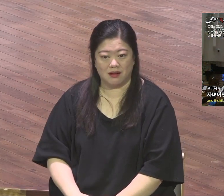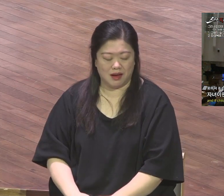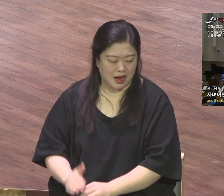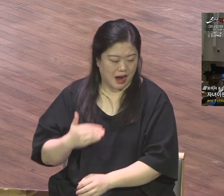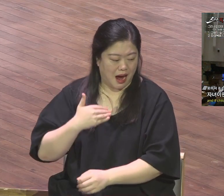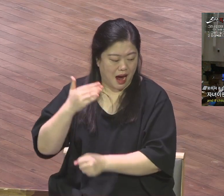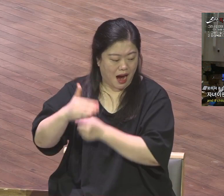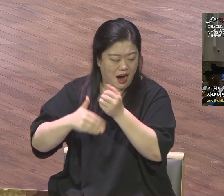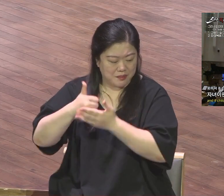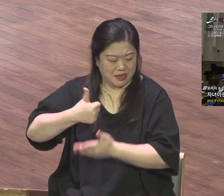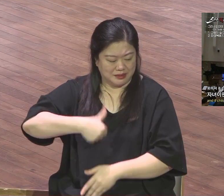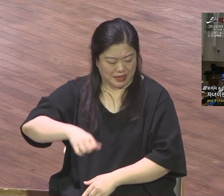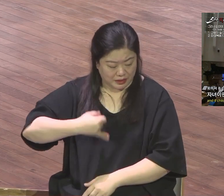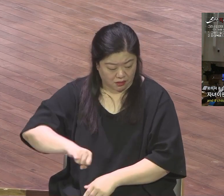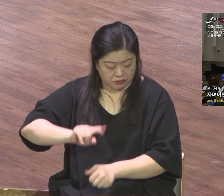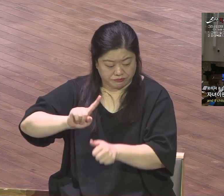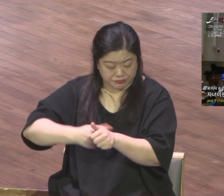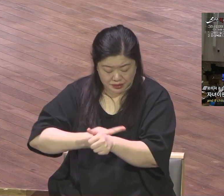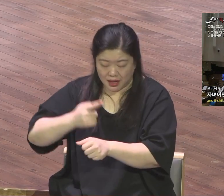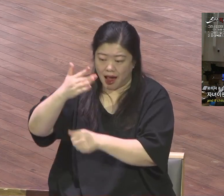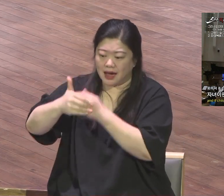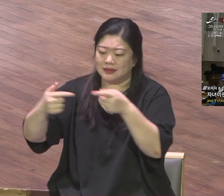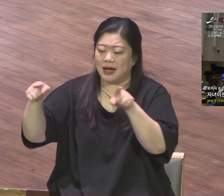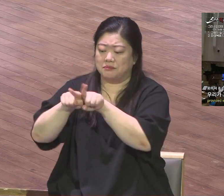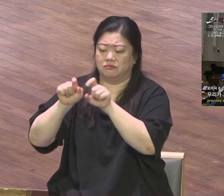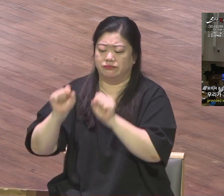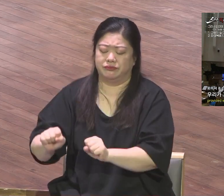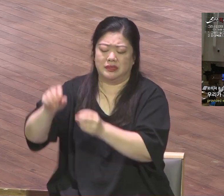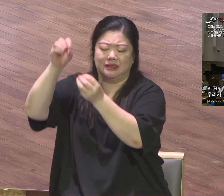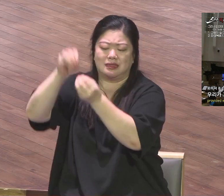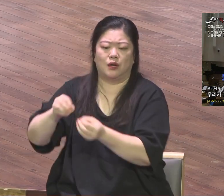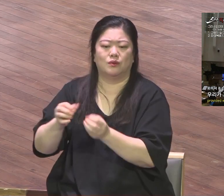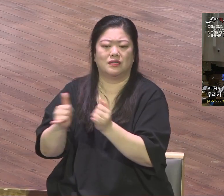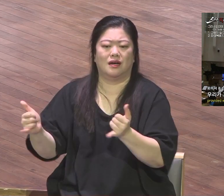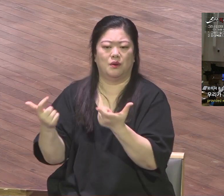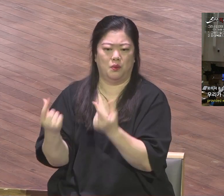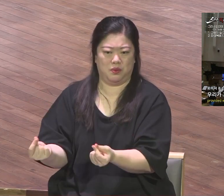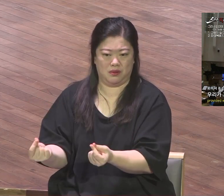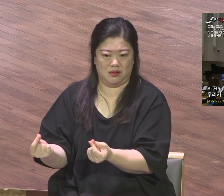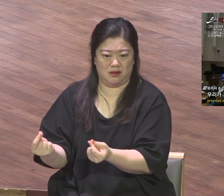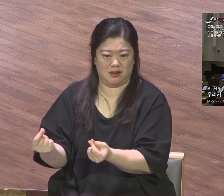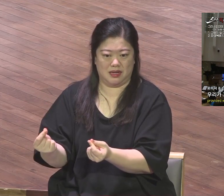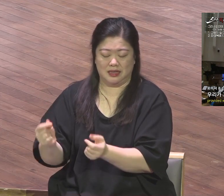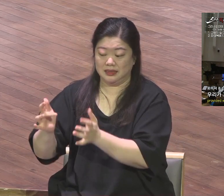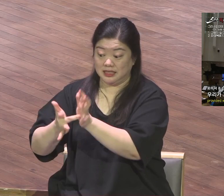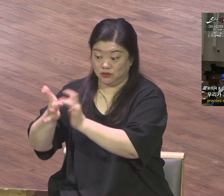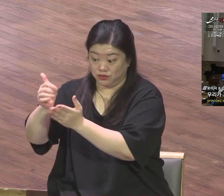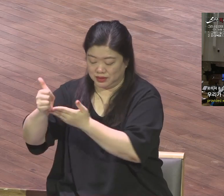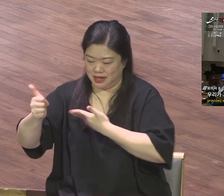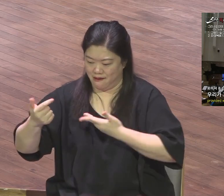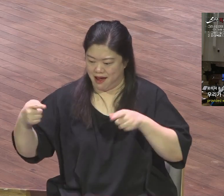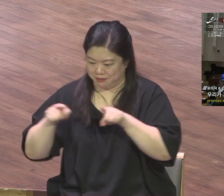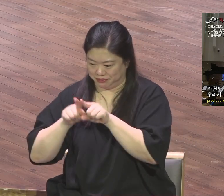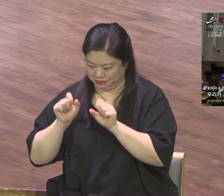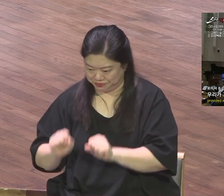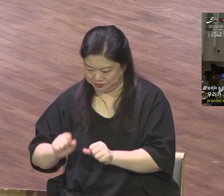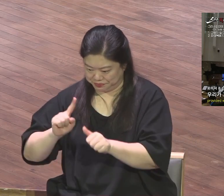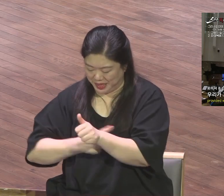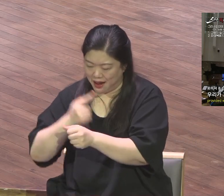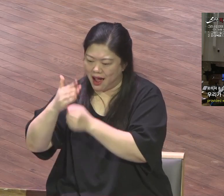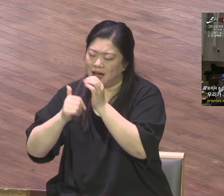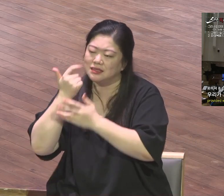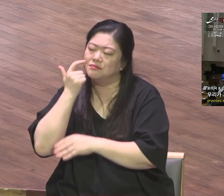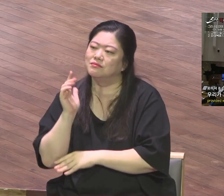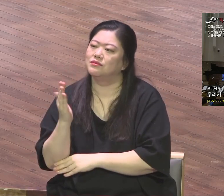상속자 곧 하나님의 상속자요 그리스도와 함께한 상속자니 우리가 그와 함께 영광을 받기 위하여 고난도